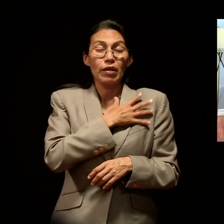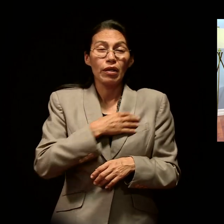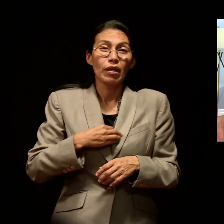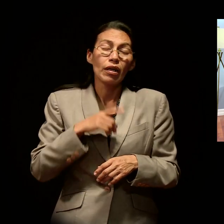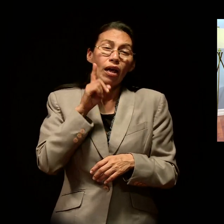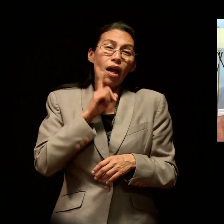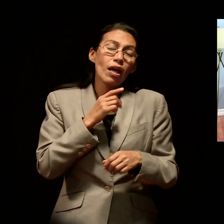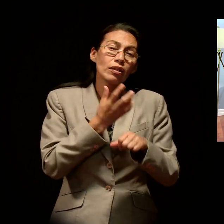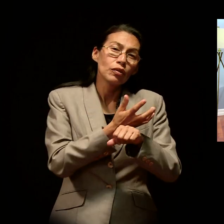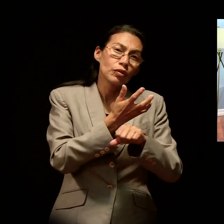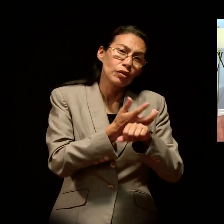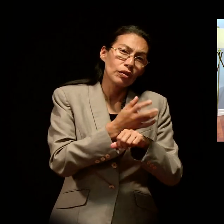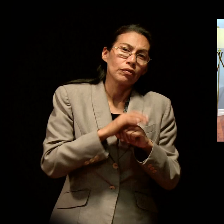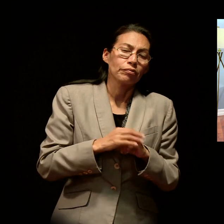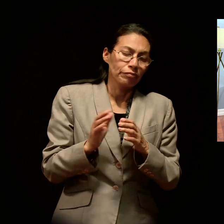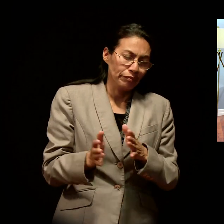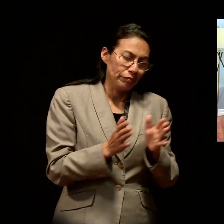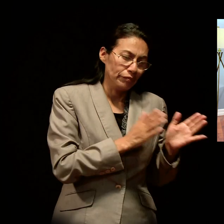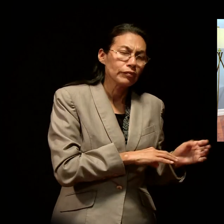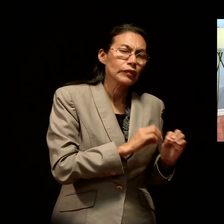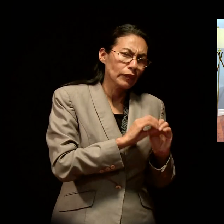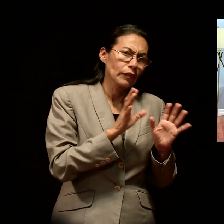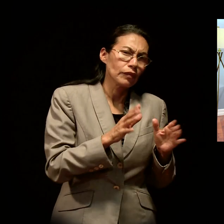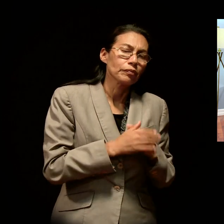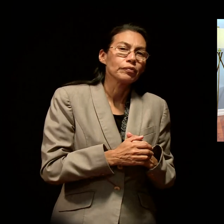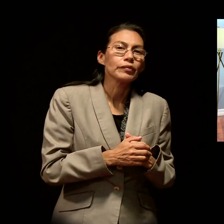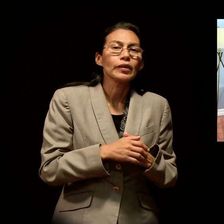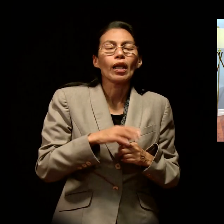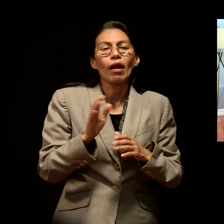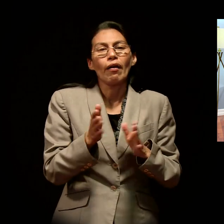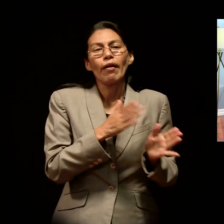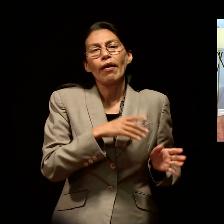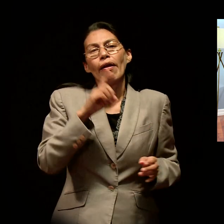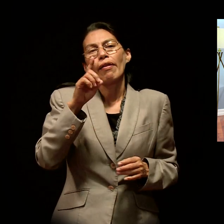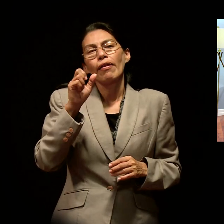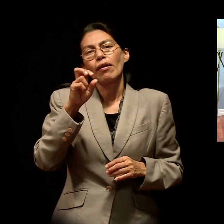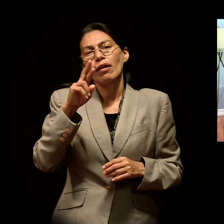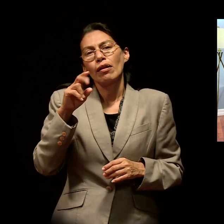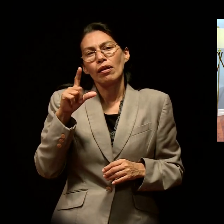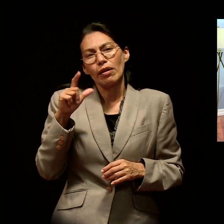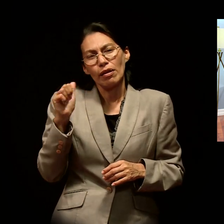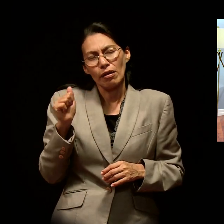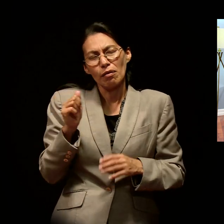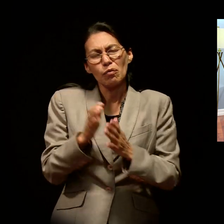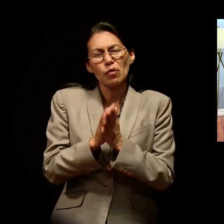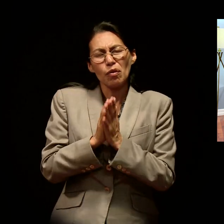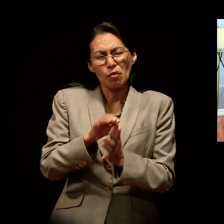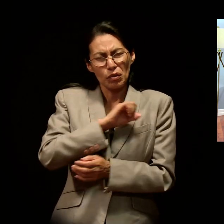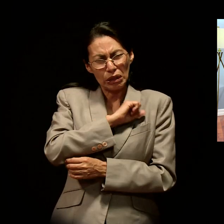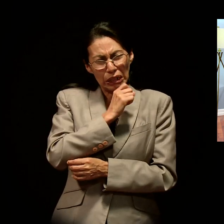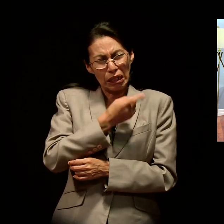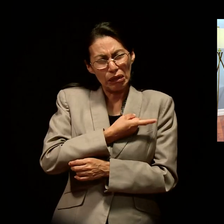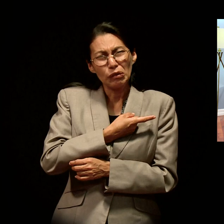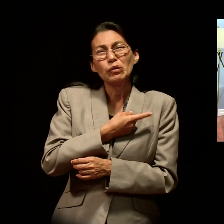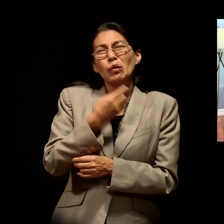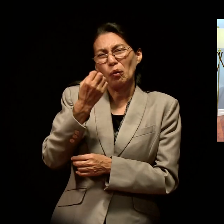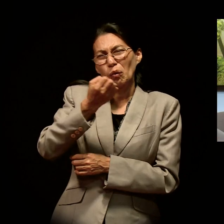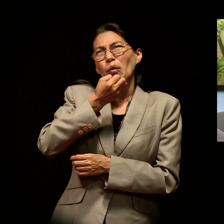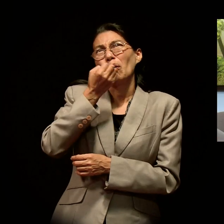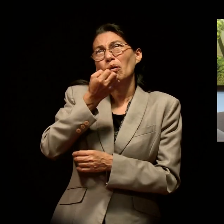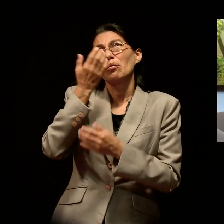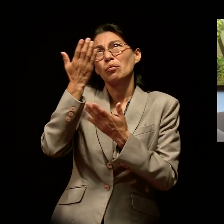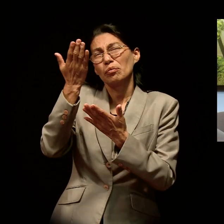mi hija en Estados Unidos Josefina vamos a tomar en cuenta Esta oración Dalia por favor oren por mi salud